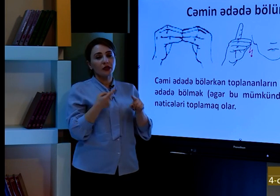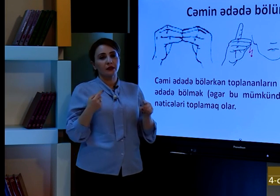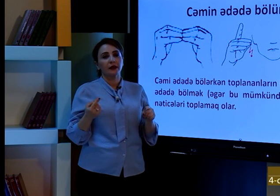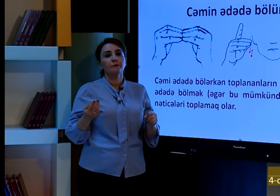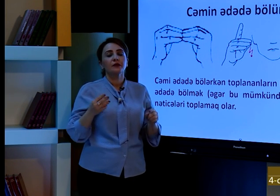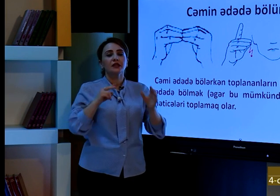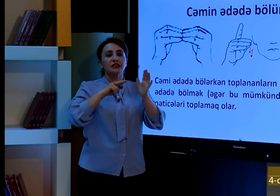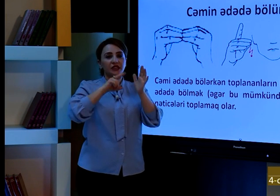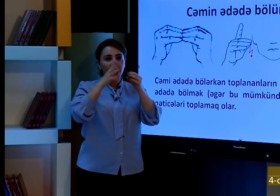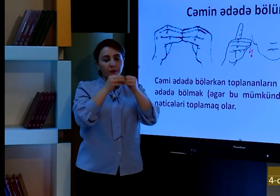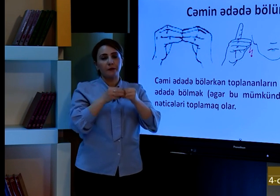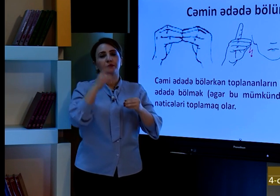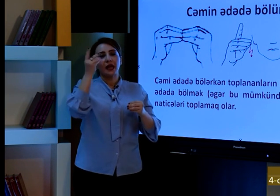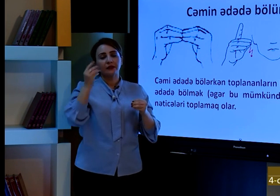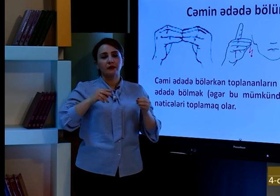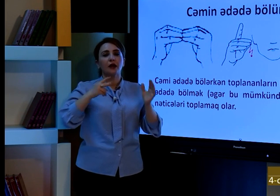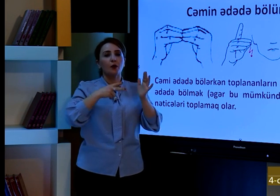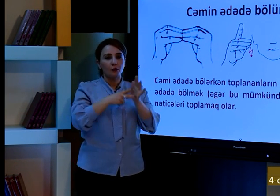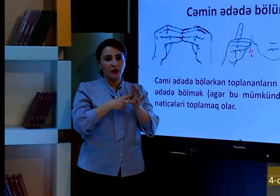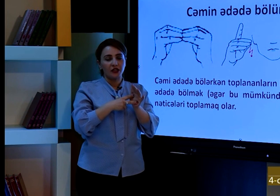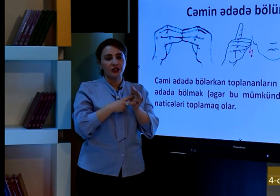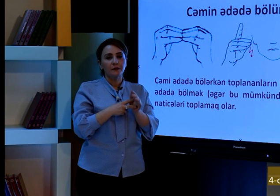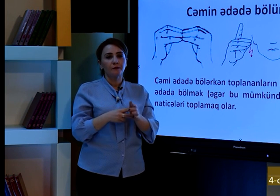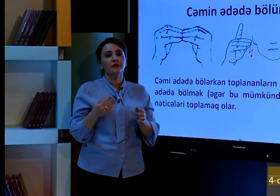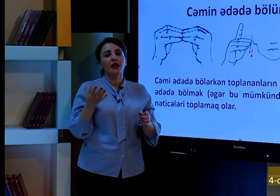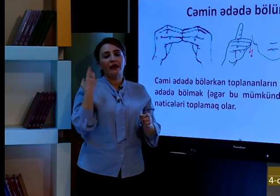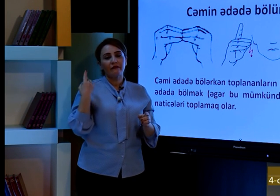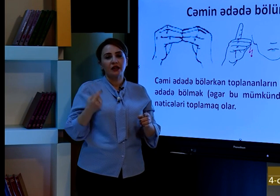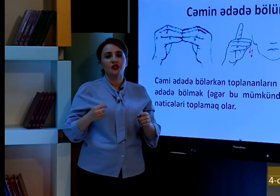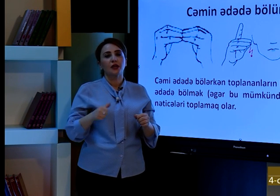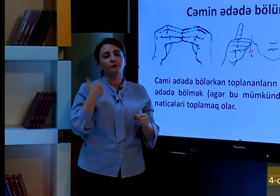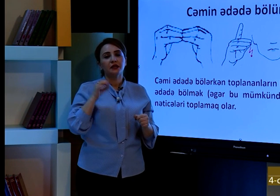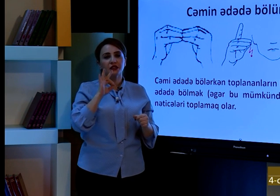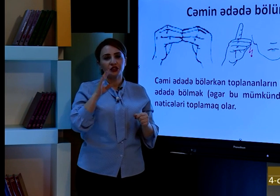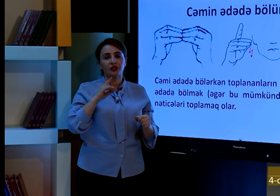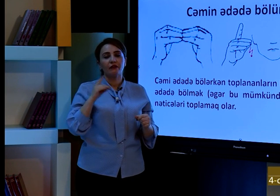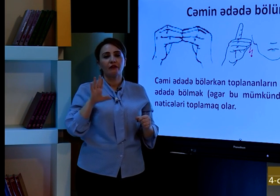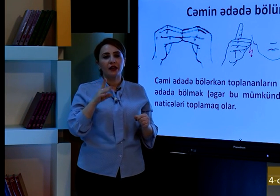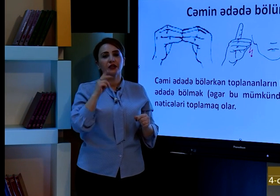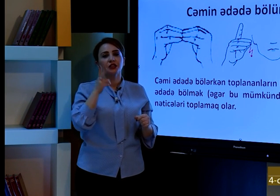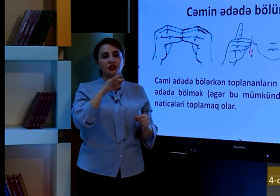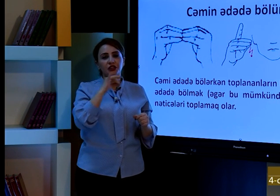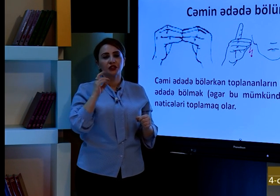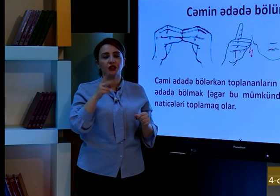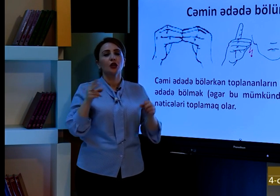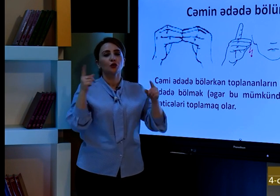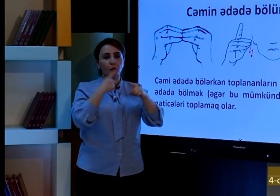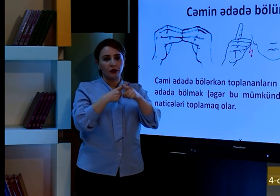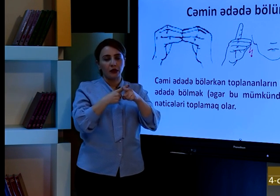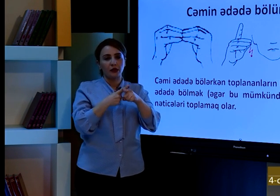Burada cəmi ədədə bölərkən əvvəlcə birinci və ikinci